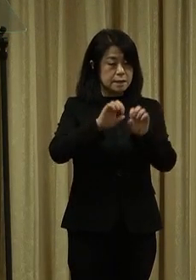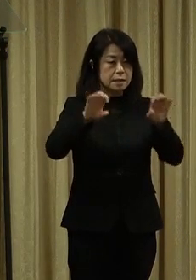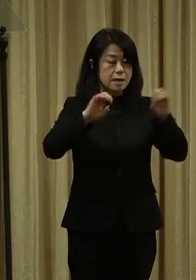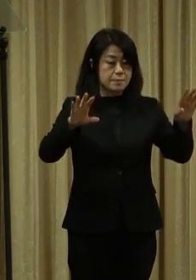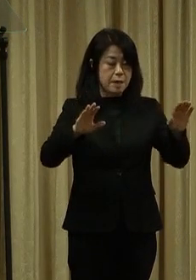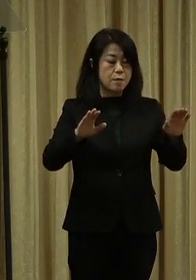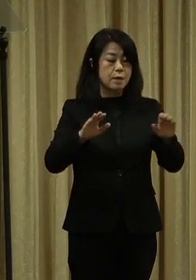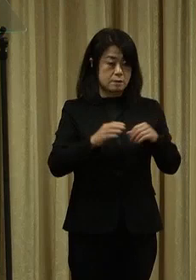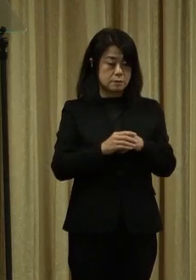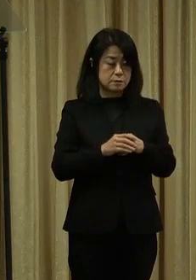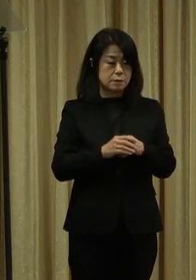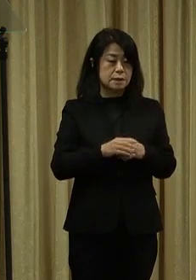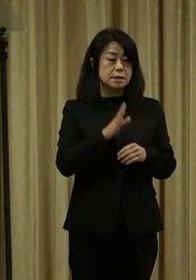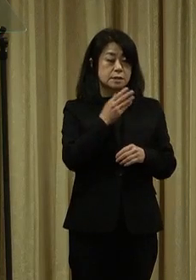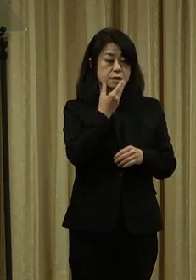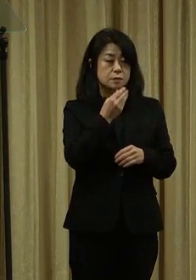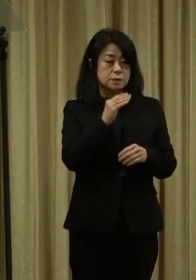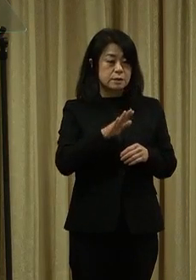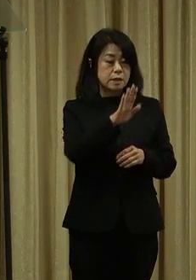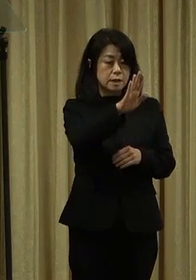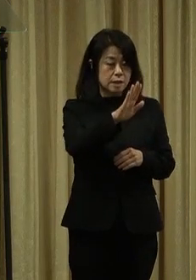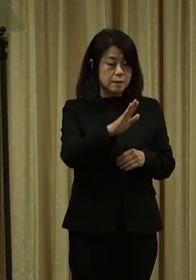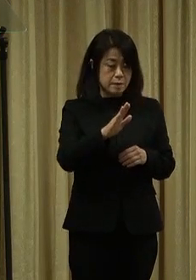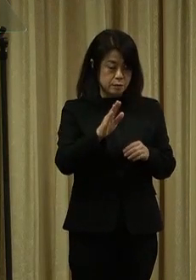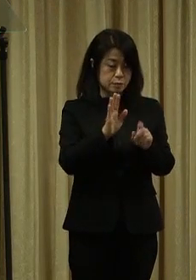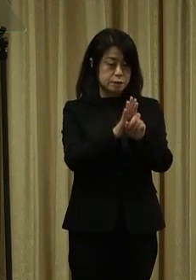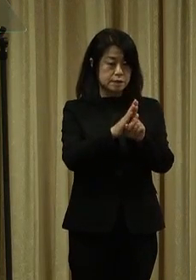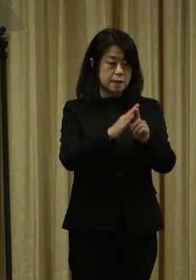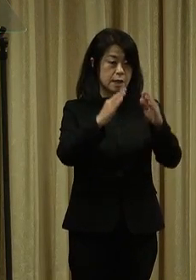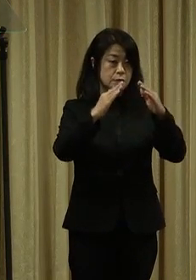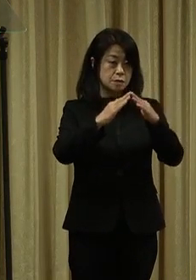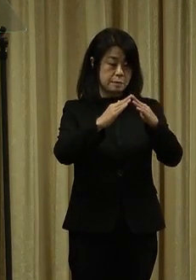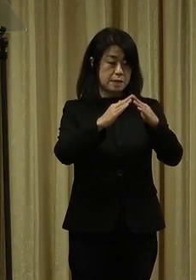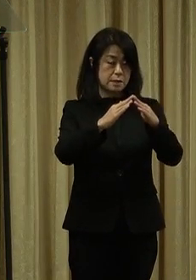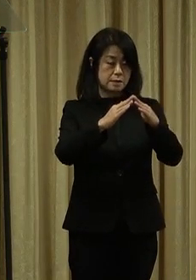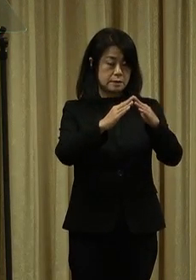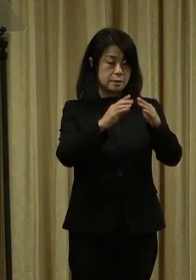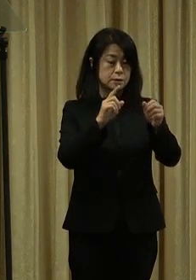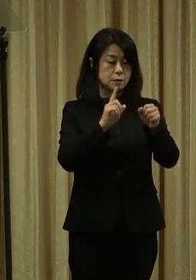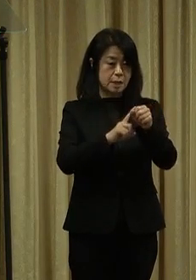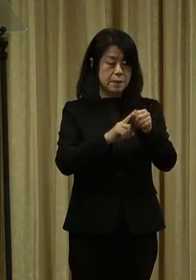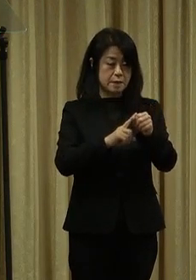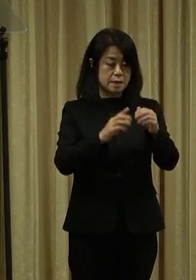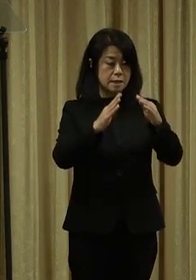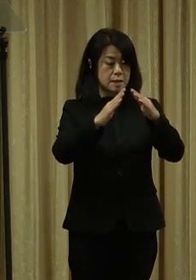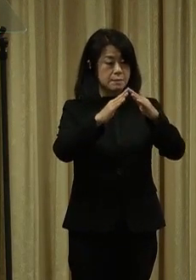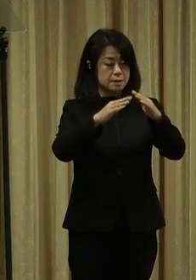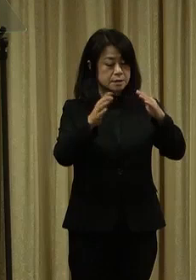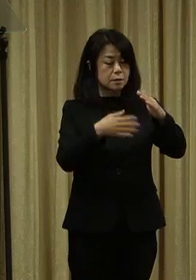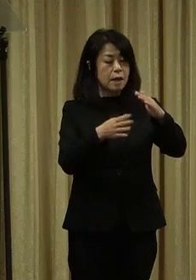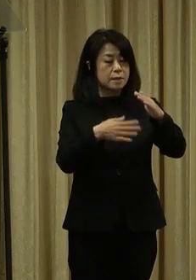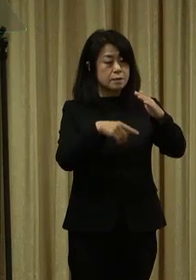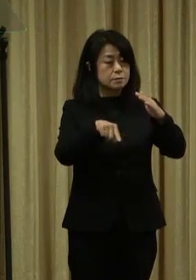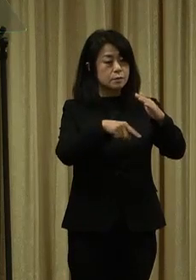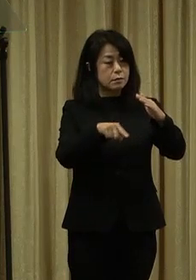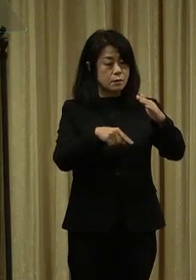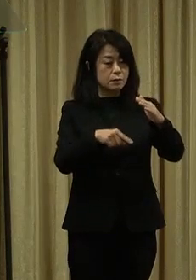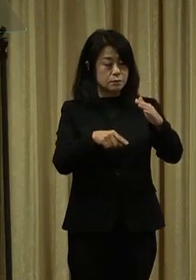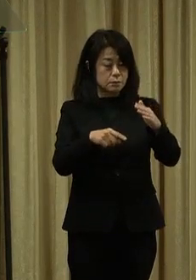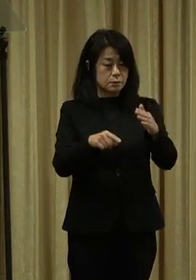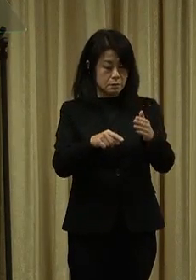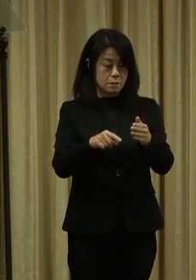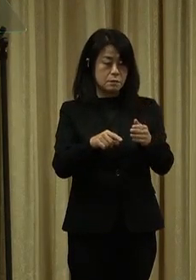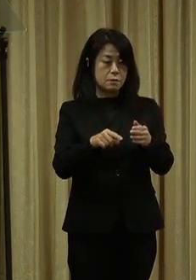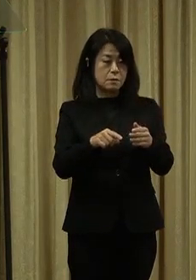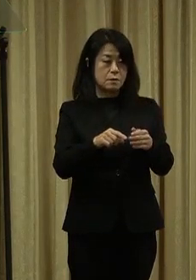ングを高め支える住まいを確保するため街中の空き家における高断熱化の改修を支援します。さら